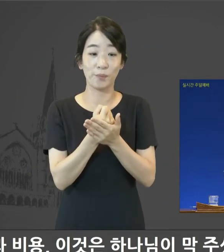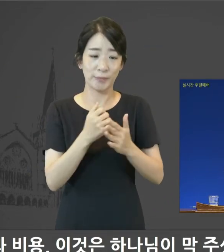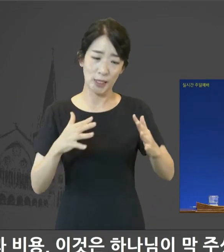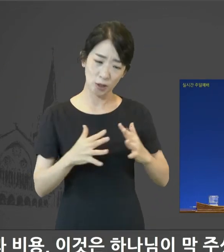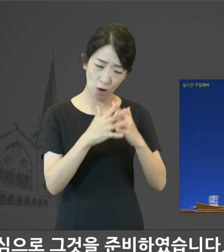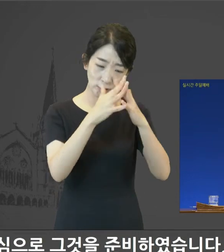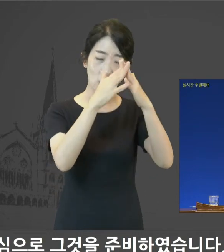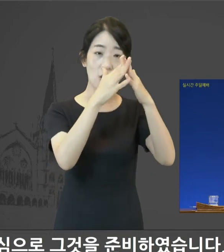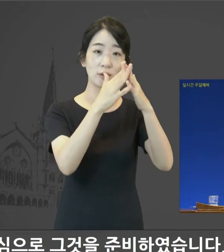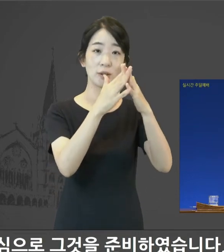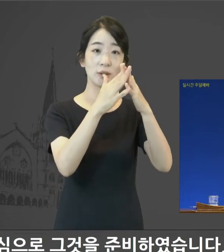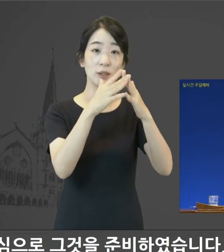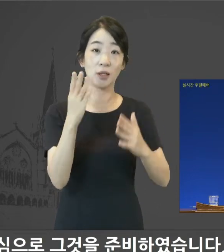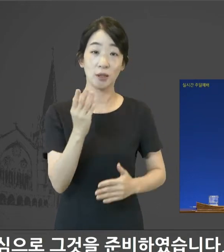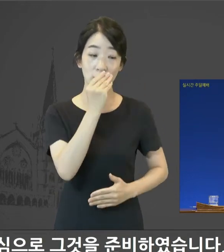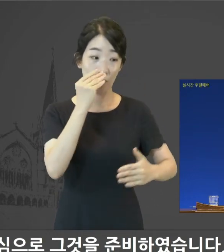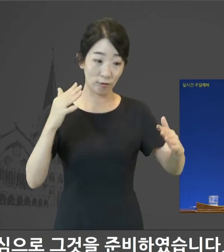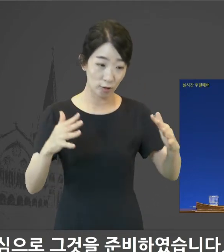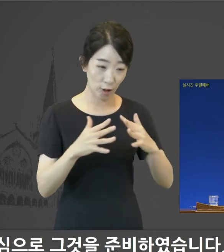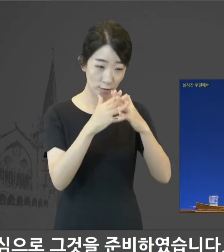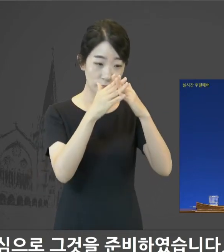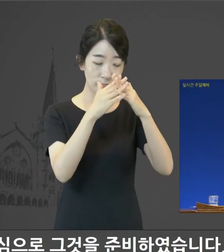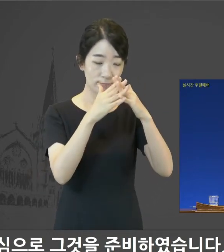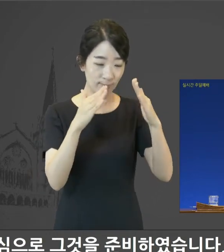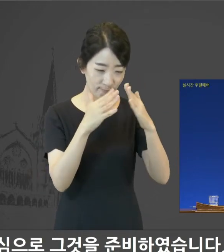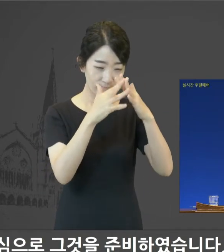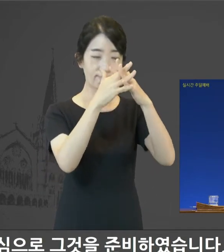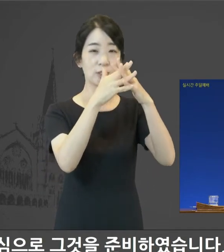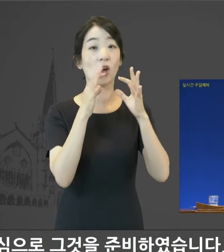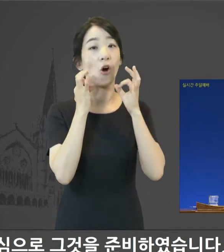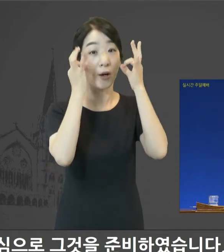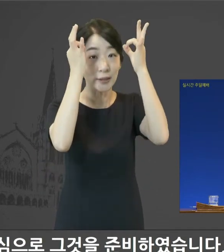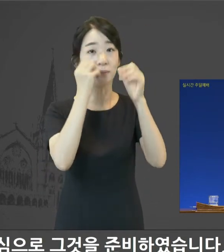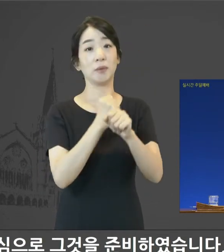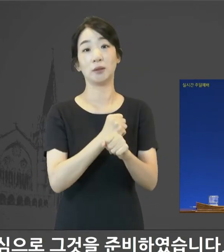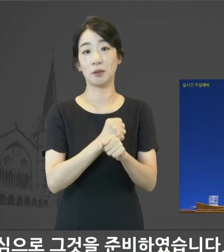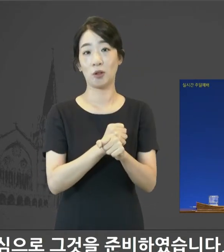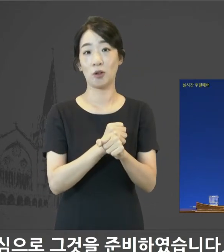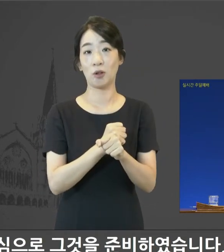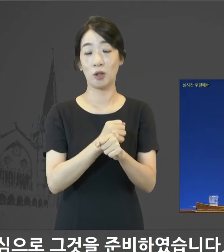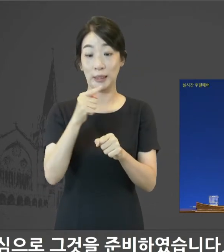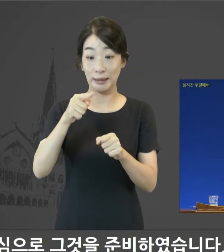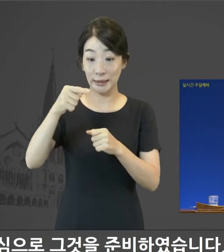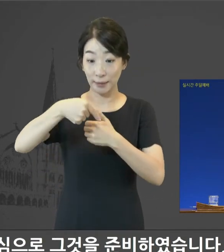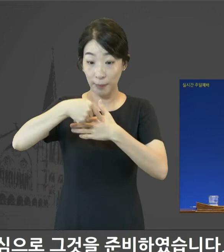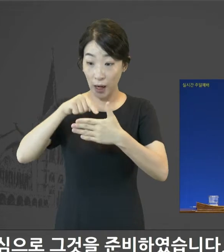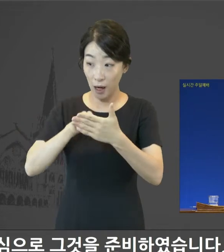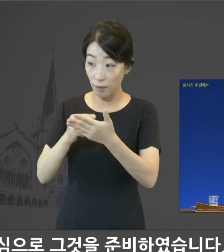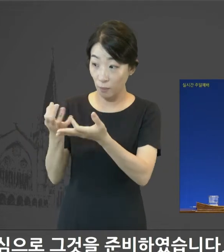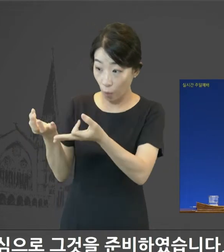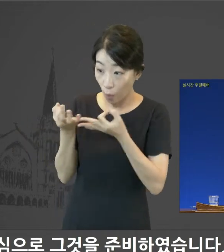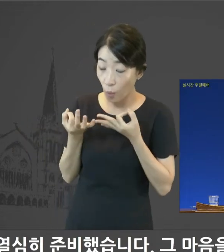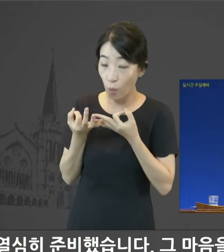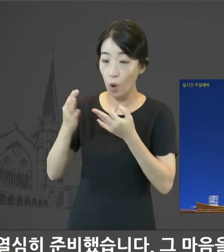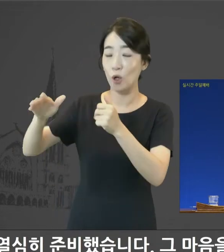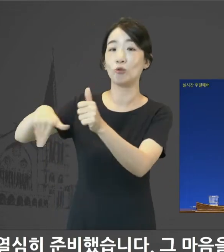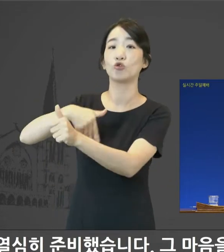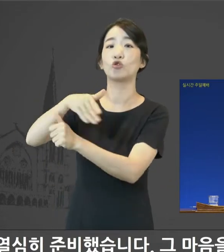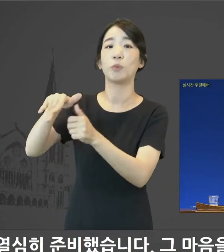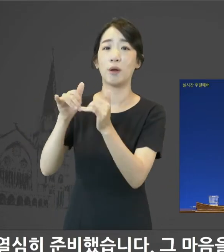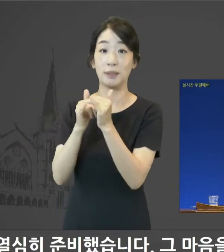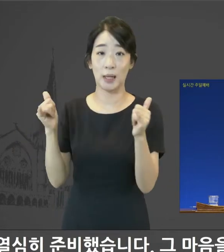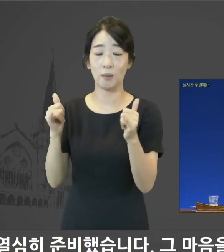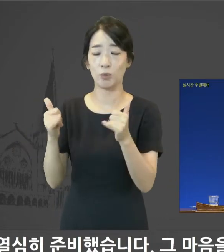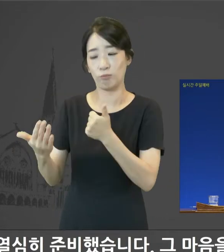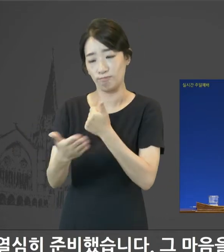자료들을 열심히 준비했죠. 그 마음을 보고 주변 사람들도 다 기쁘게 그냥 다 갖다가